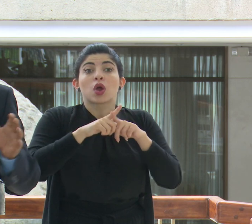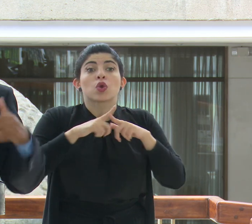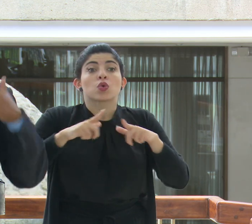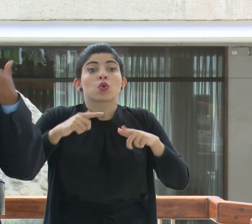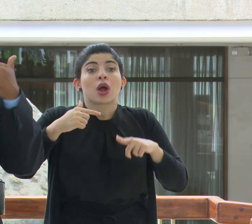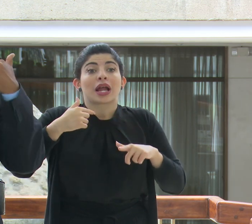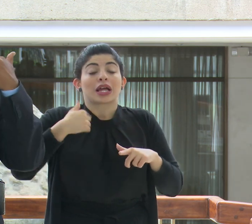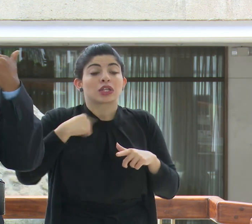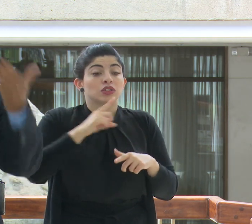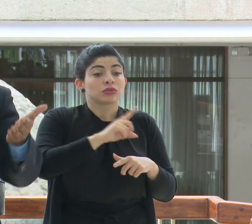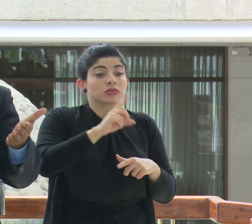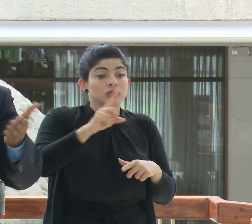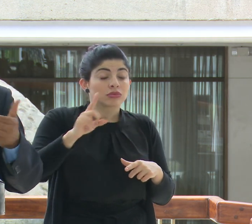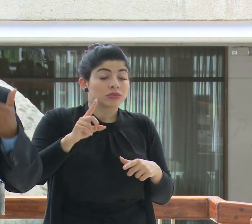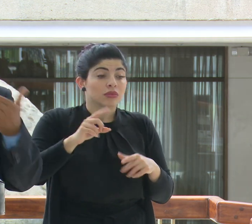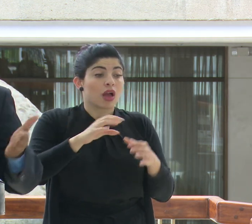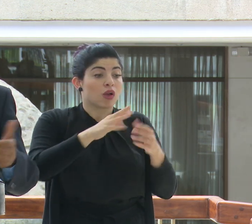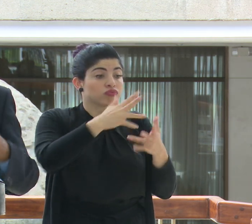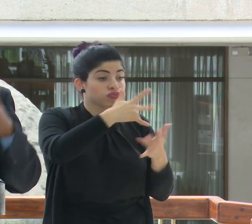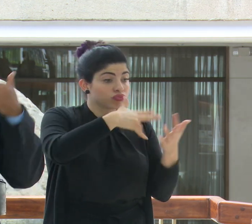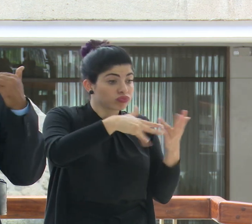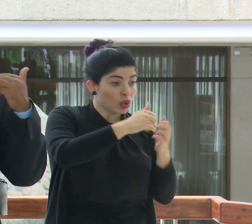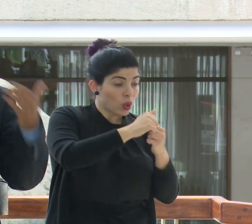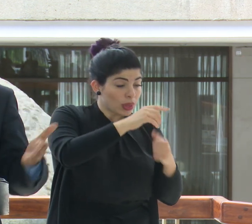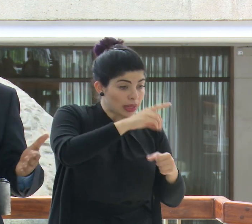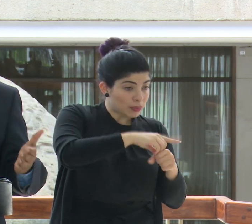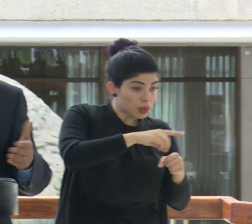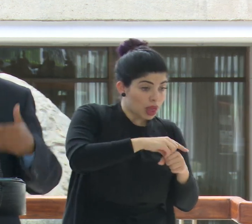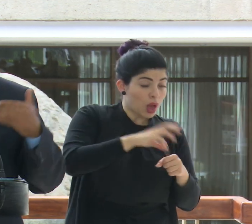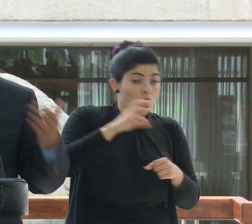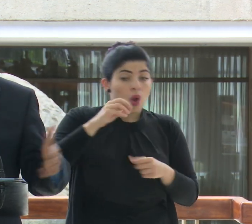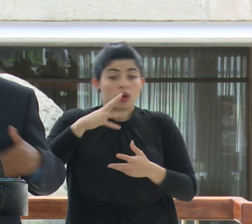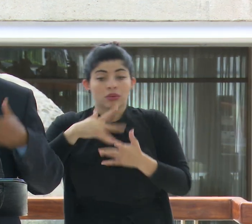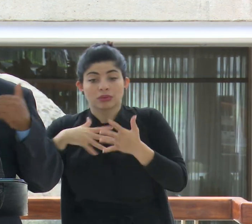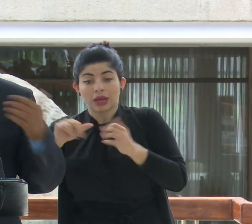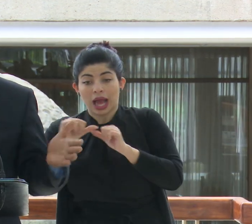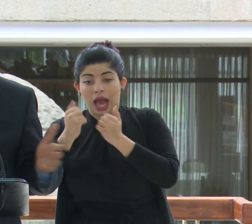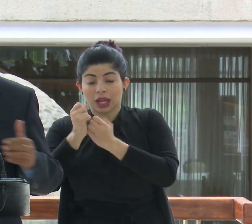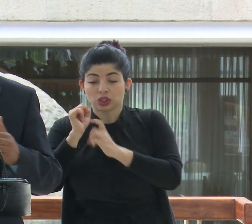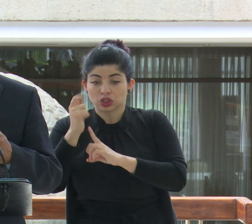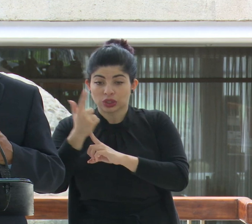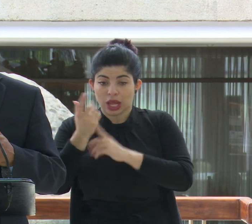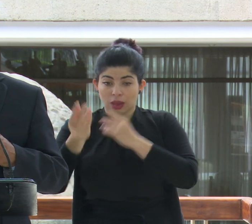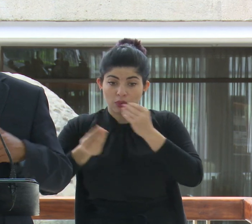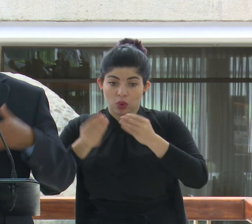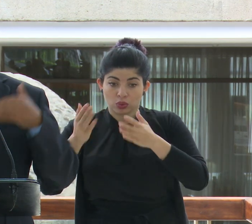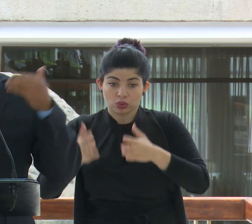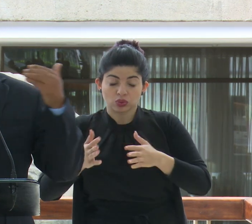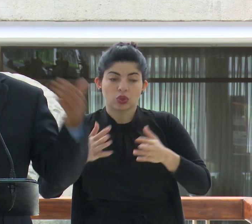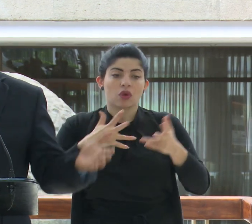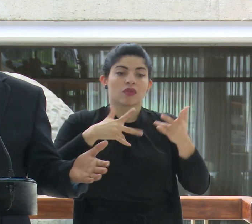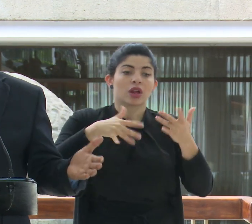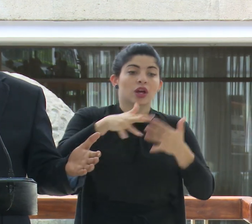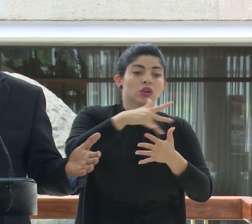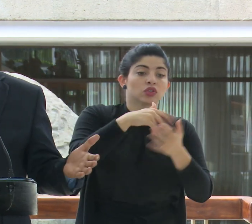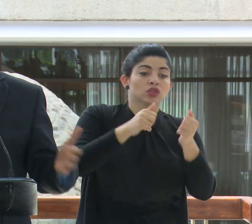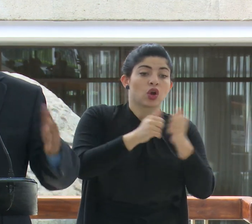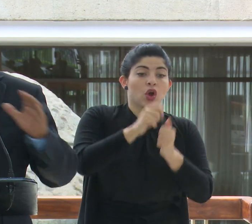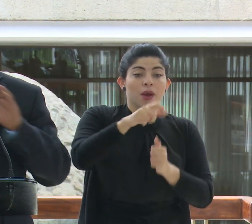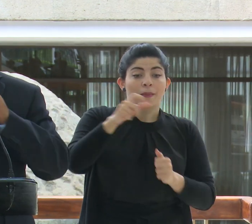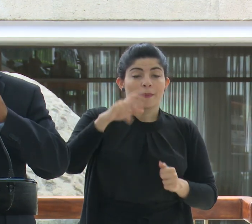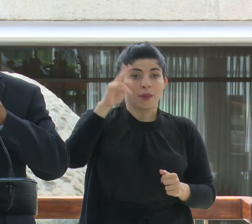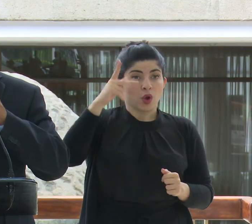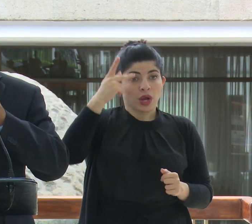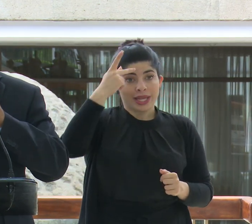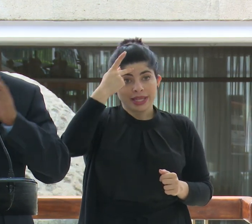esté, sea en la relación con los diputados y diputadas, en la relación con los sectores sociales o productivos, en la relación con actores